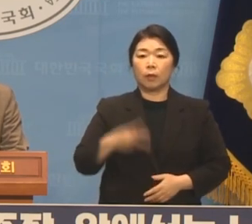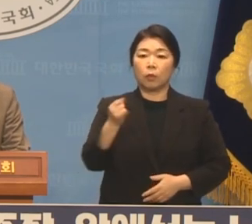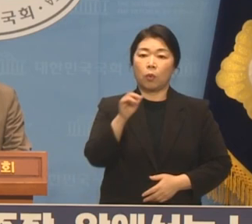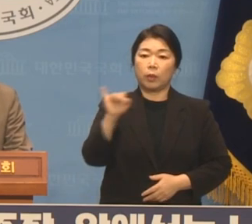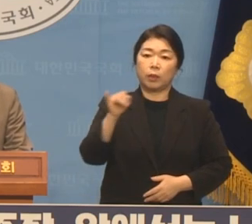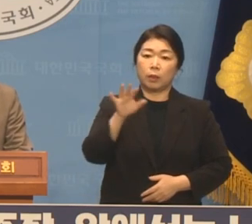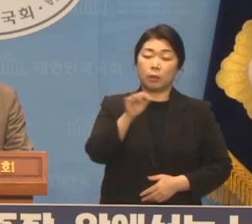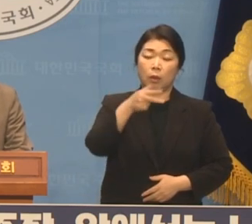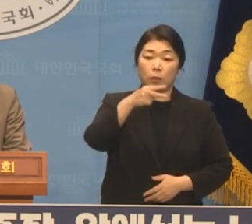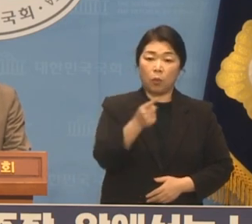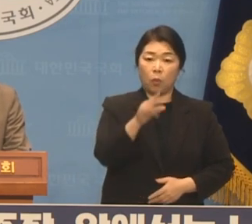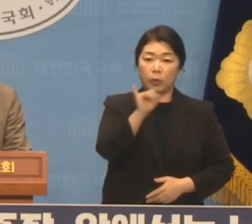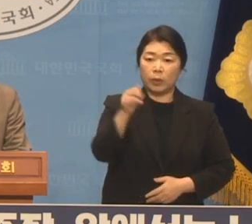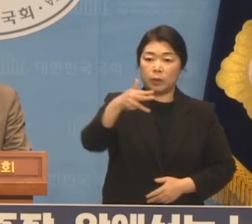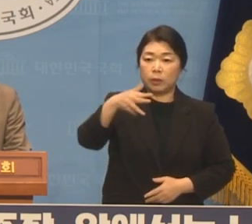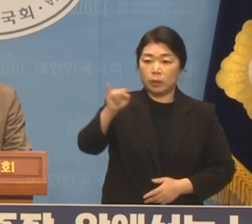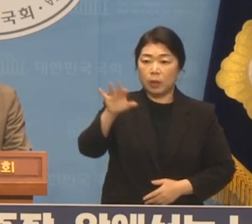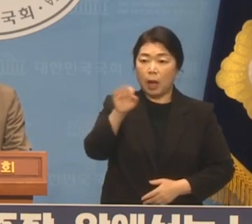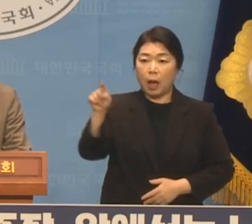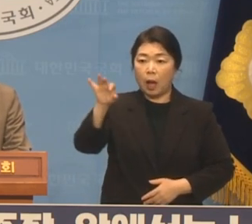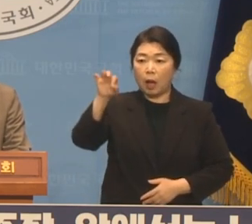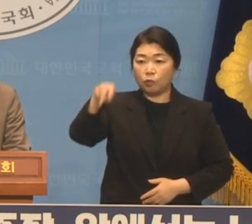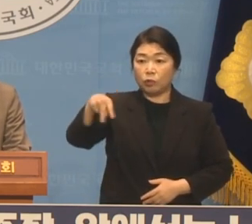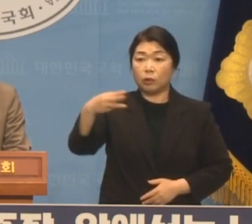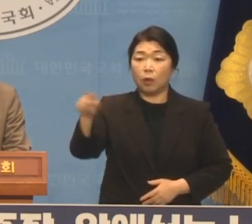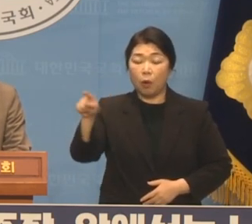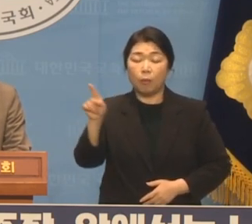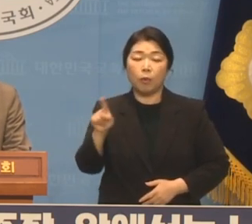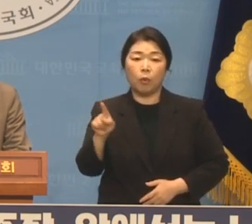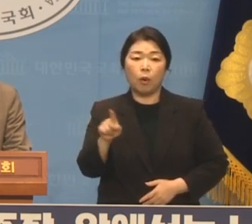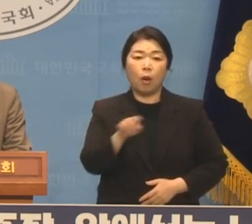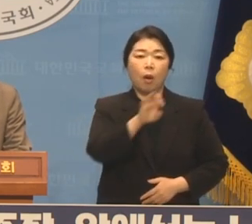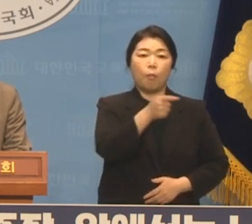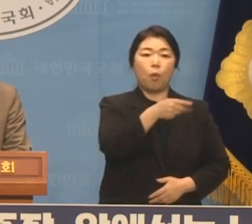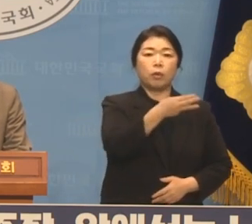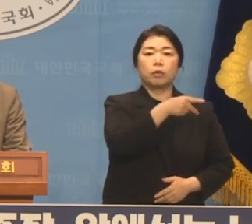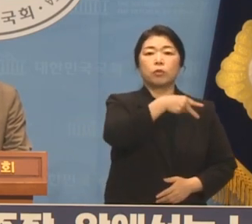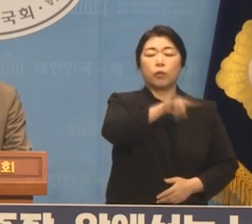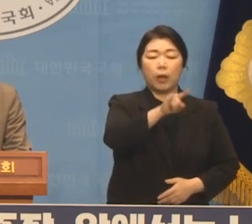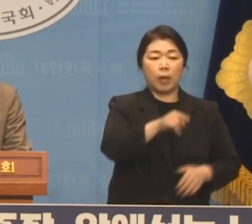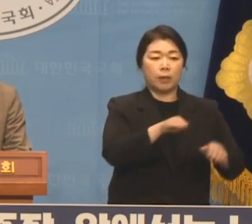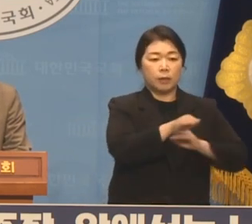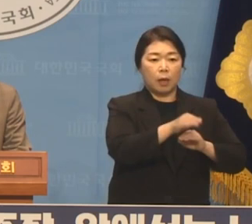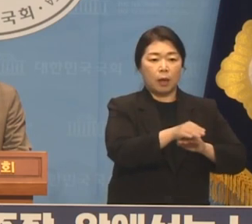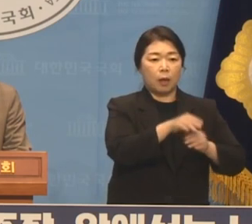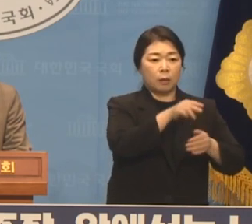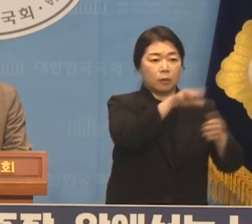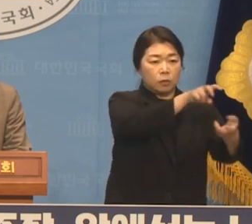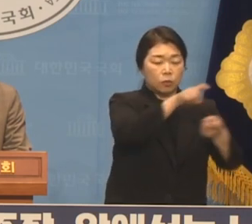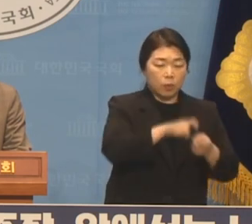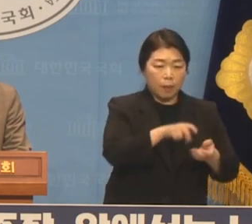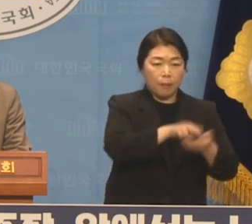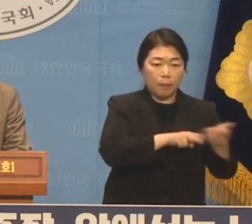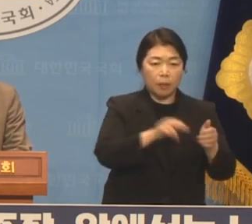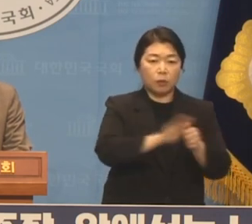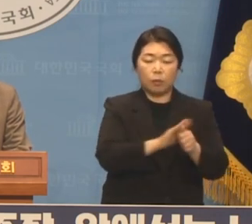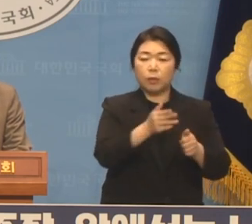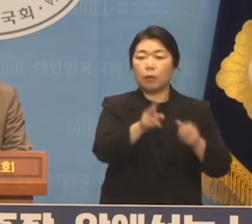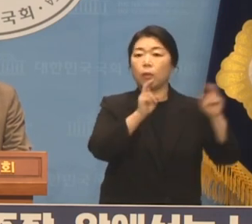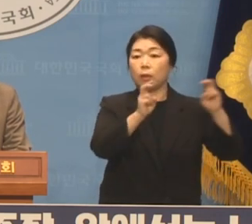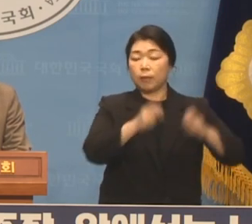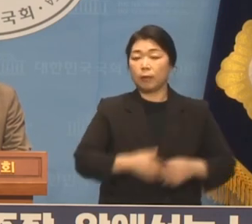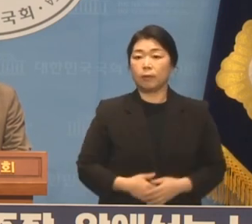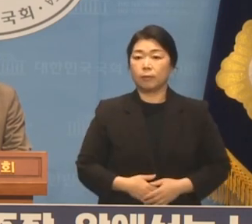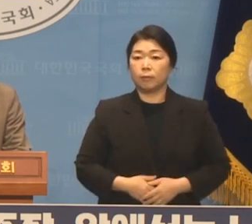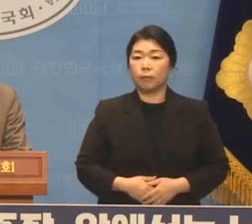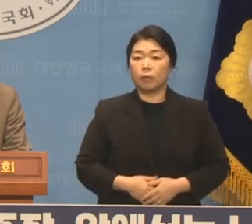도이치아우토는 도이치모터스의 계열사로 포르쉐 차량을 수입, 판매, 서비스하는 기업입니다.